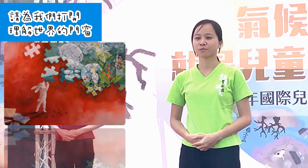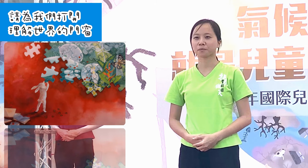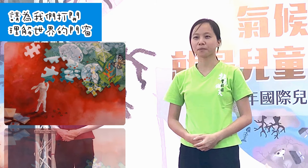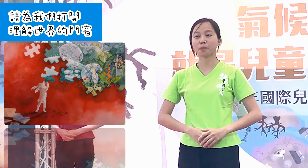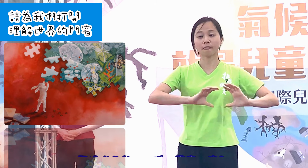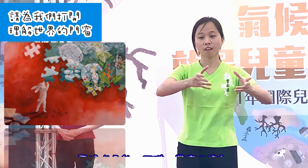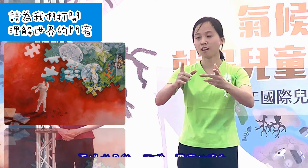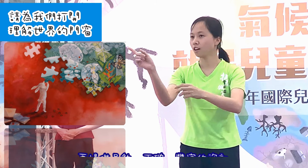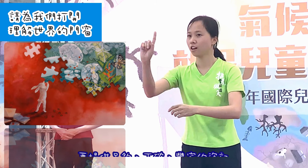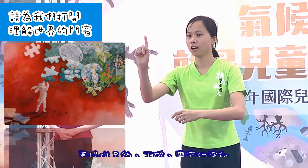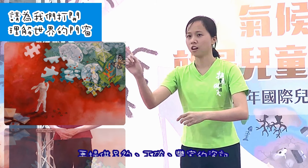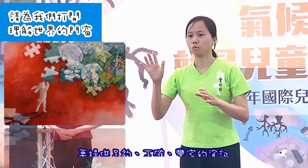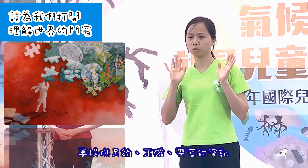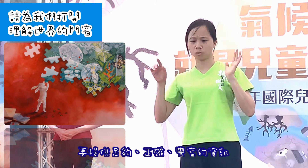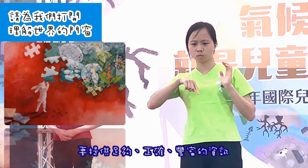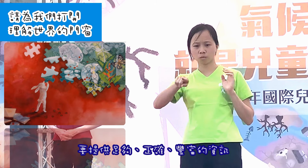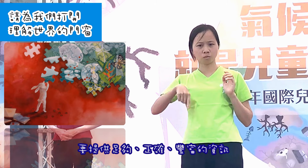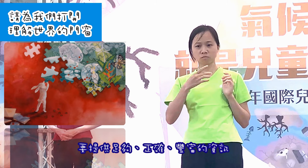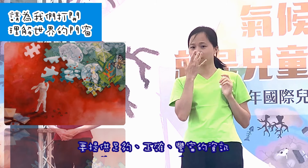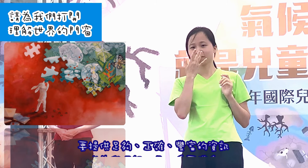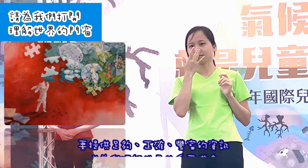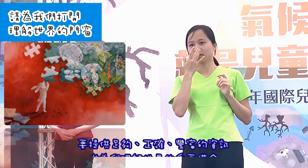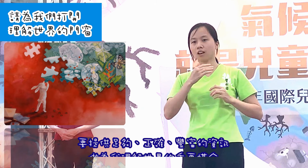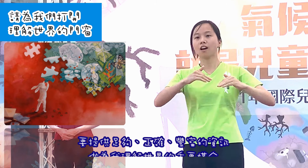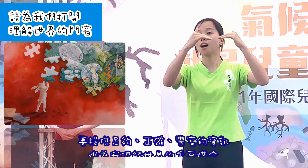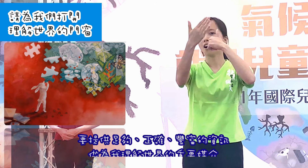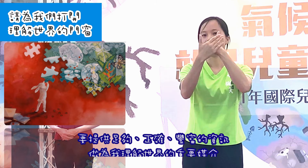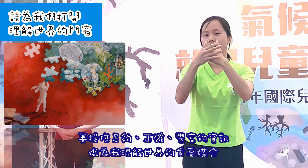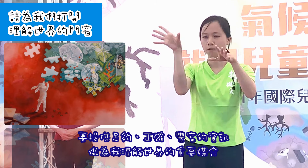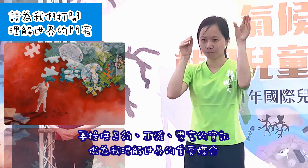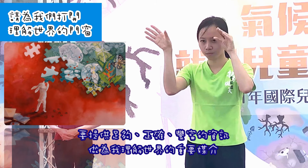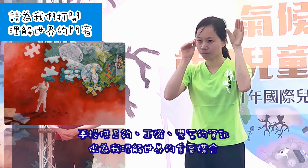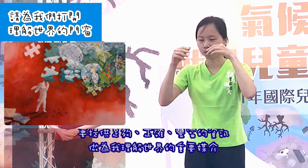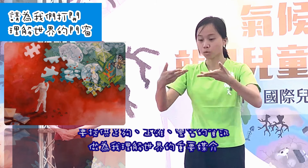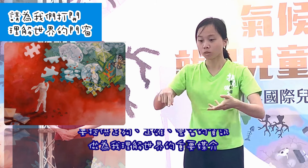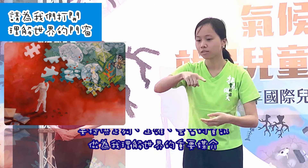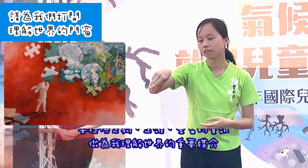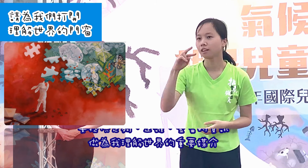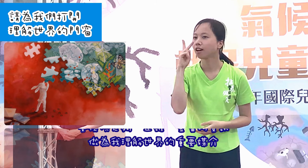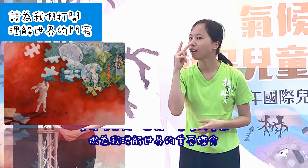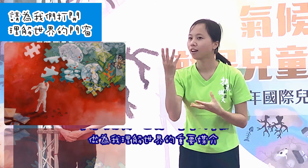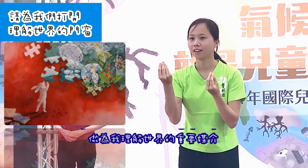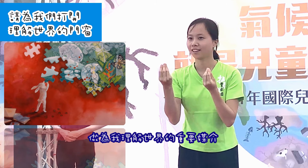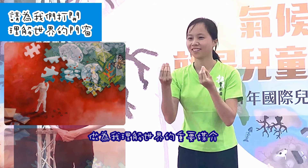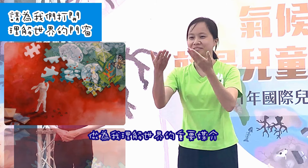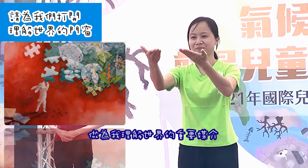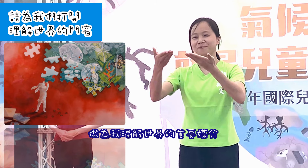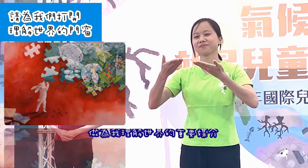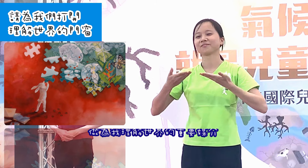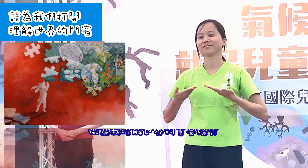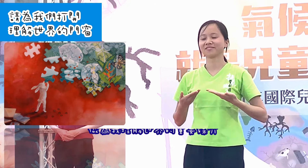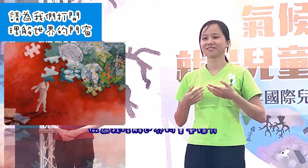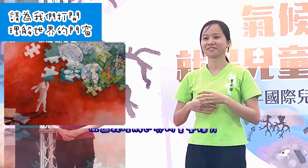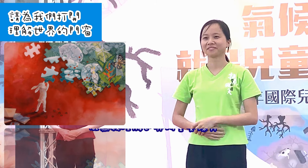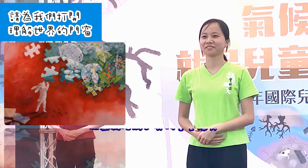要提供足够、正确、丰富的资讯，作为我们理解世界的重要媒